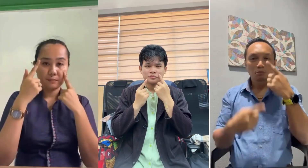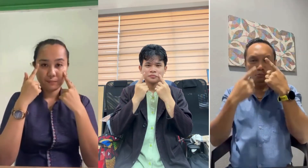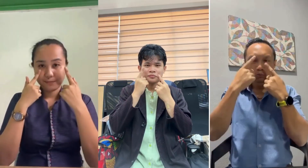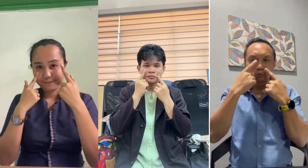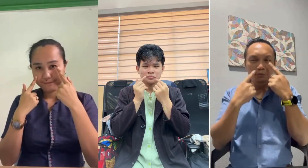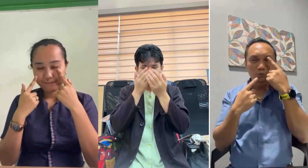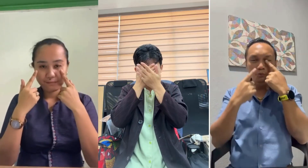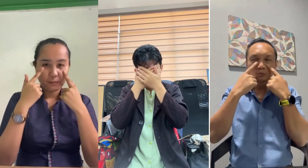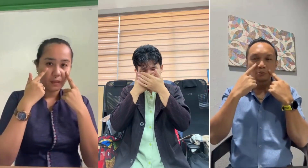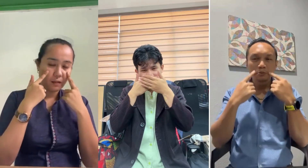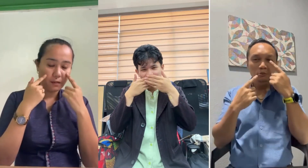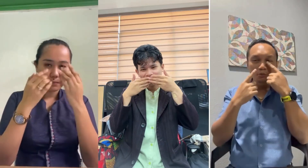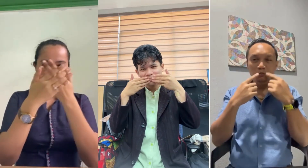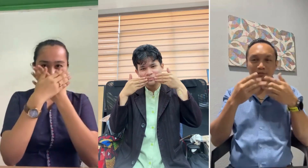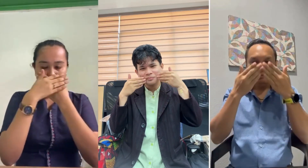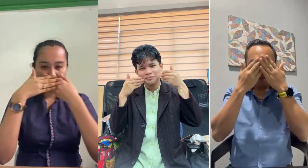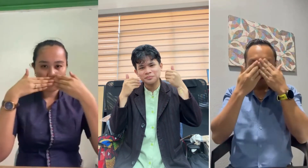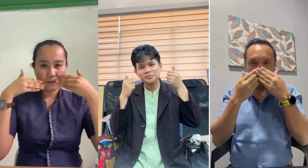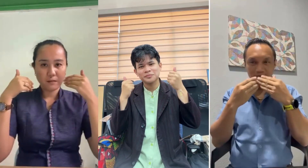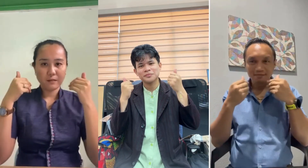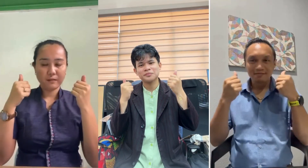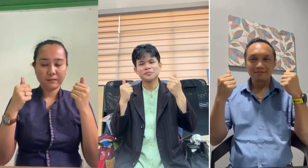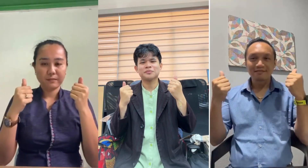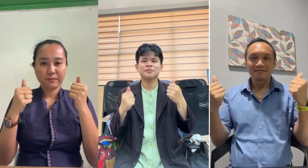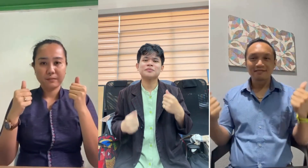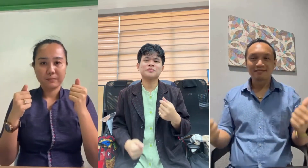Napapawi ang bighati,